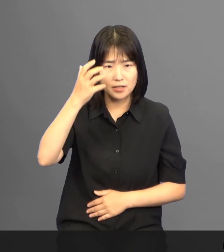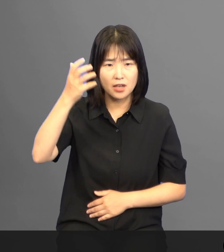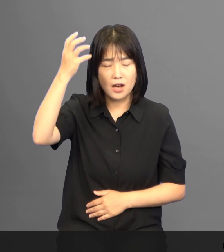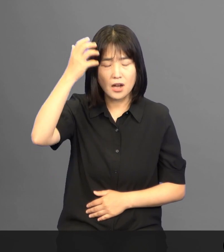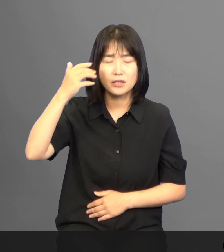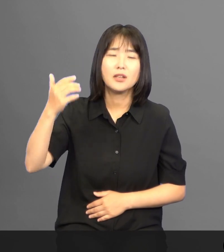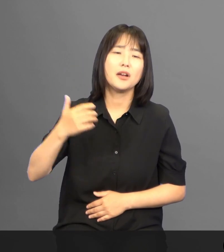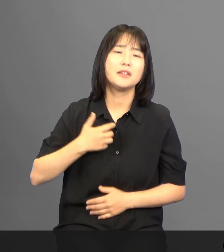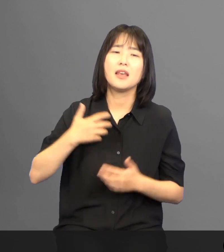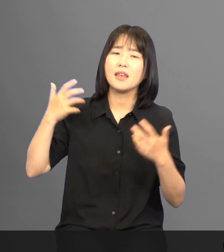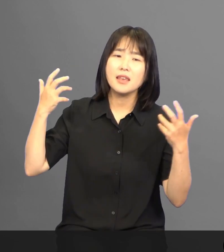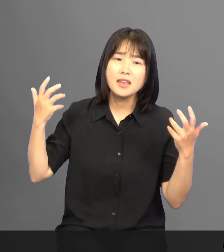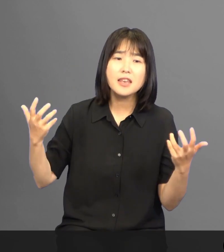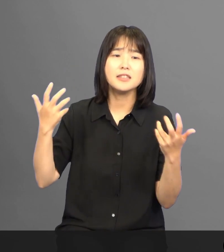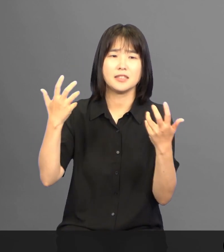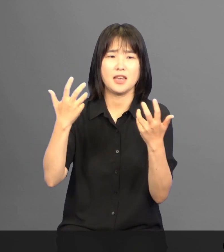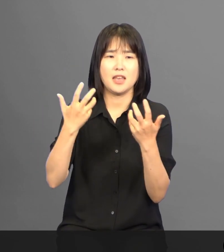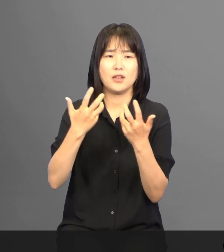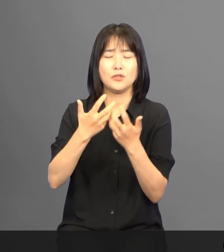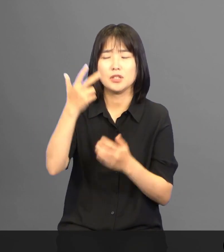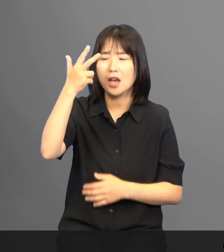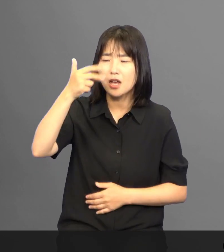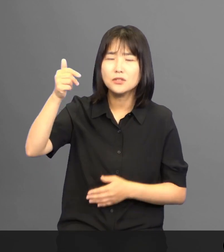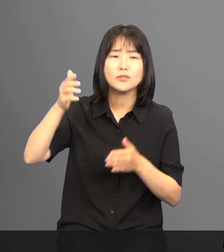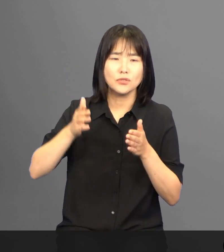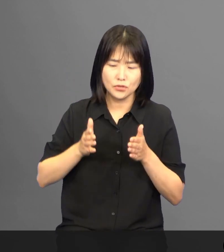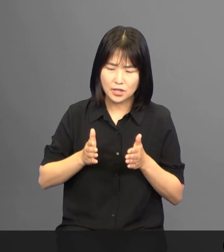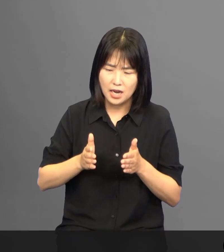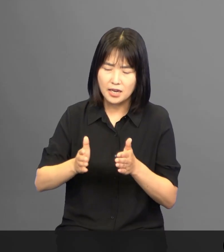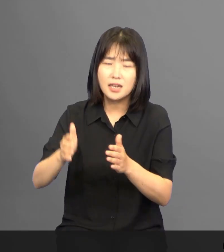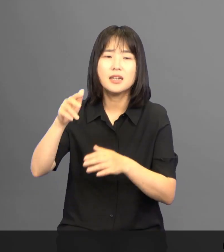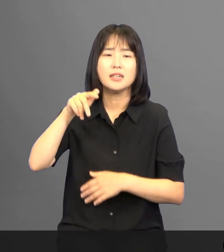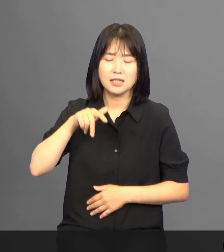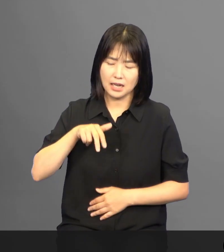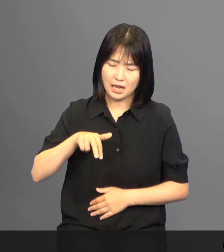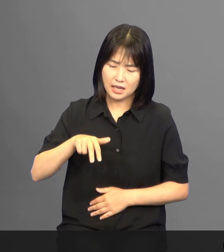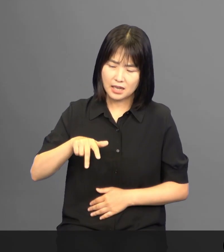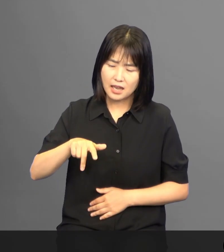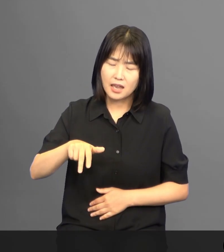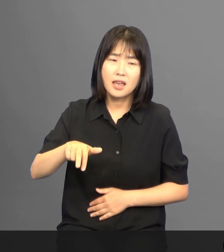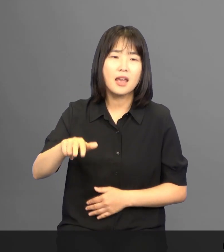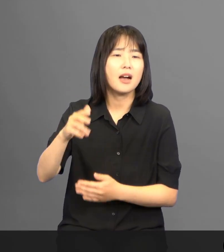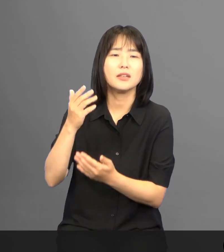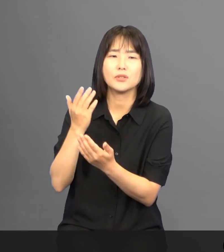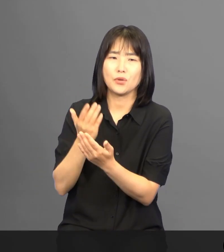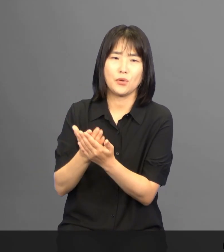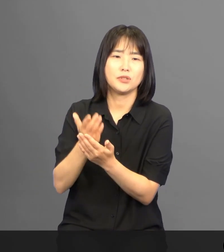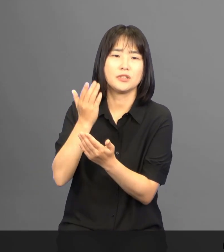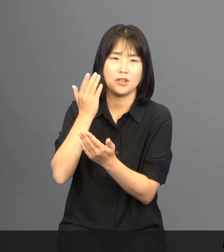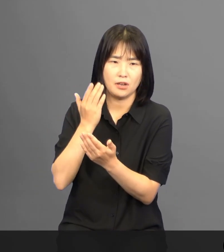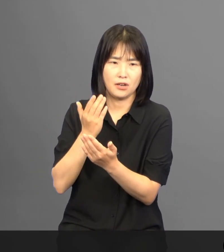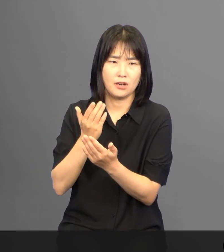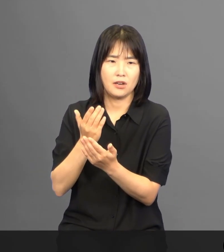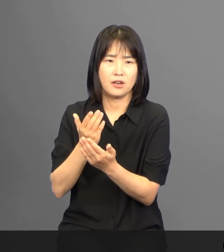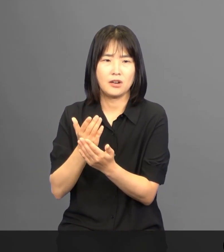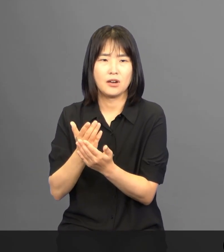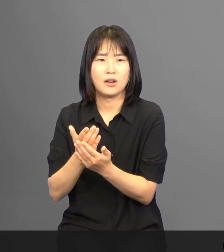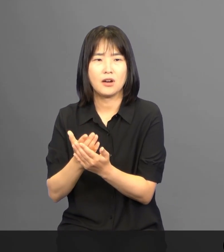주의 성령 내게 주사 주의 길 가게 하소서.